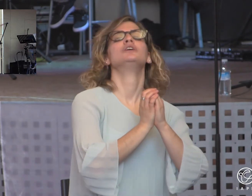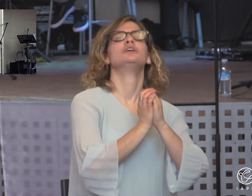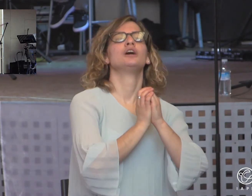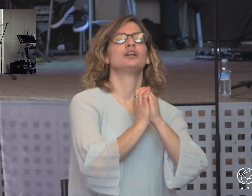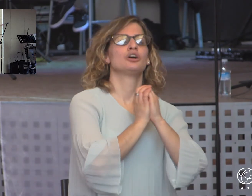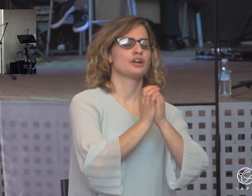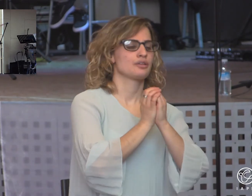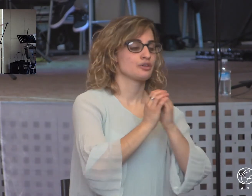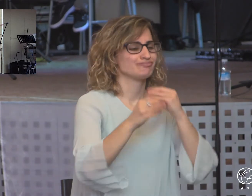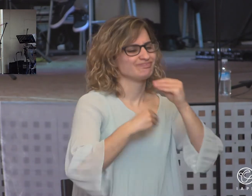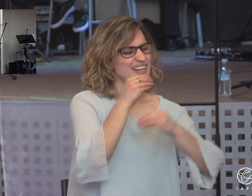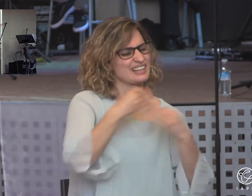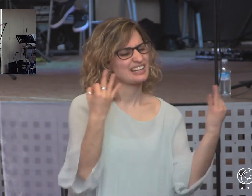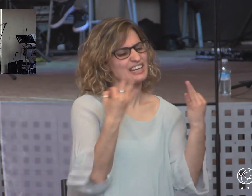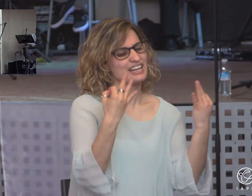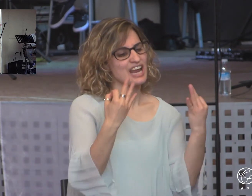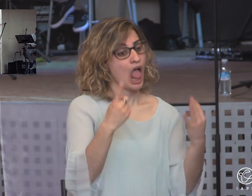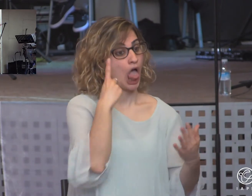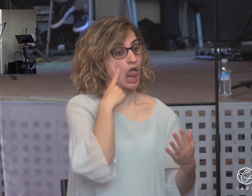sanados.